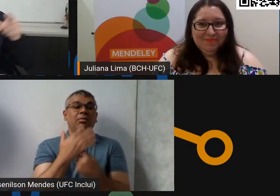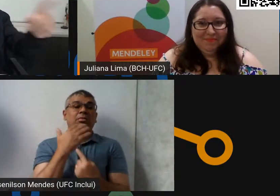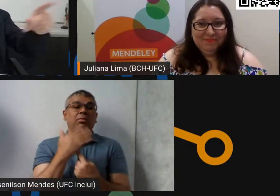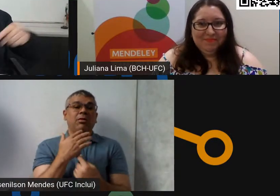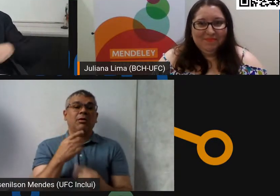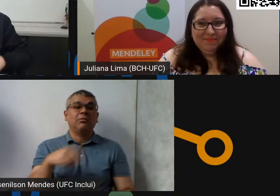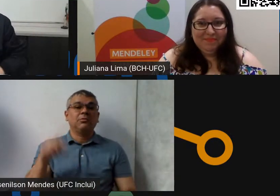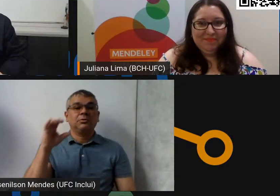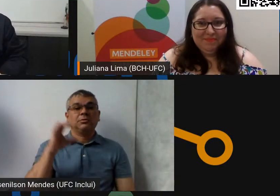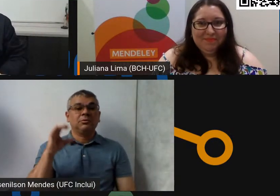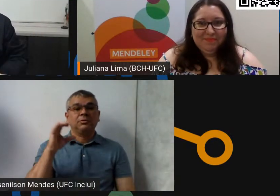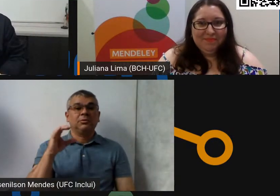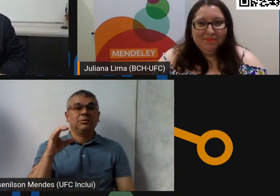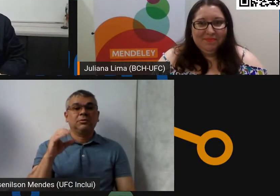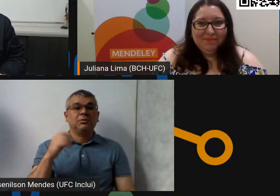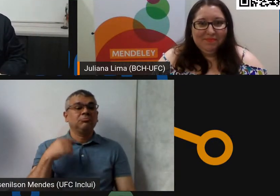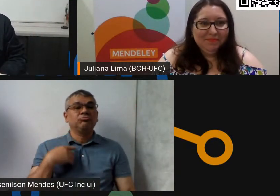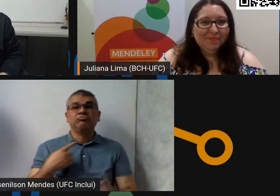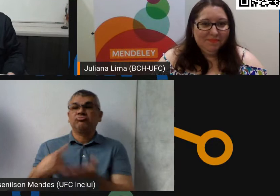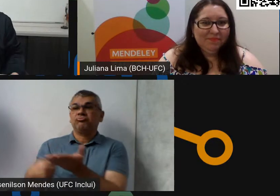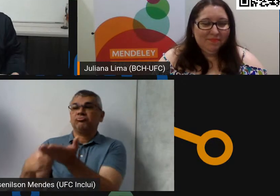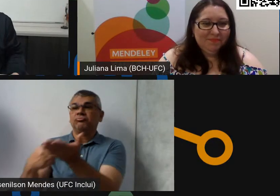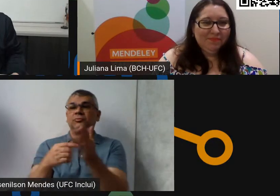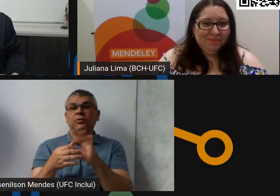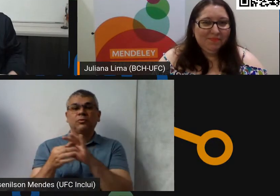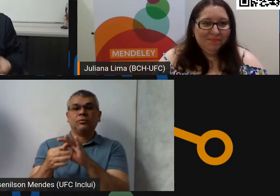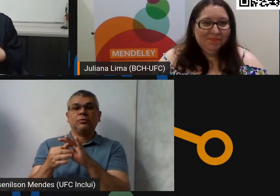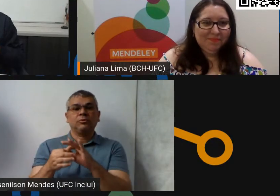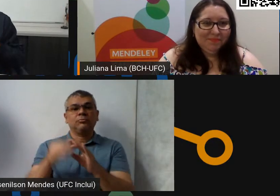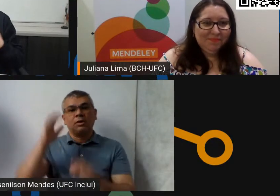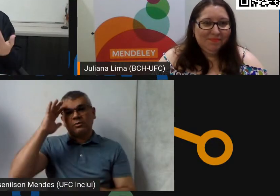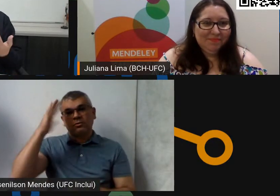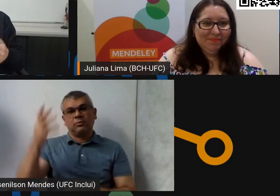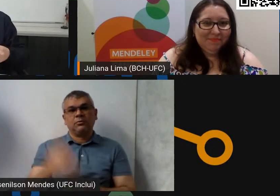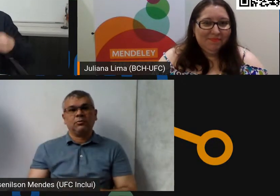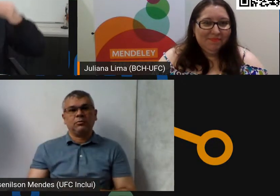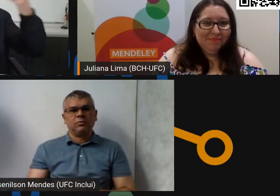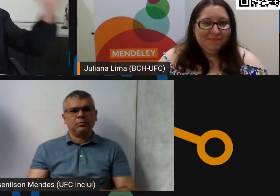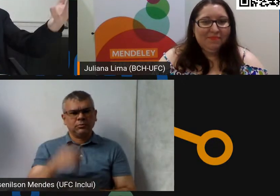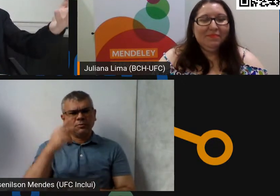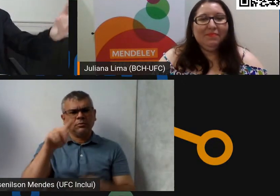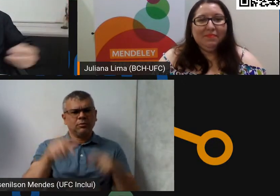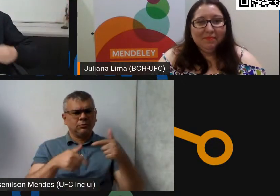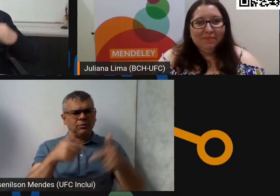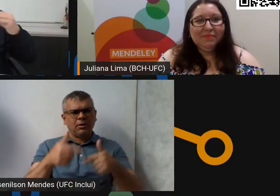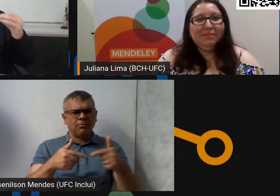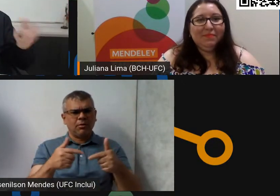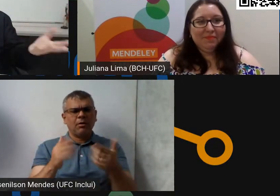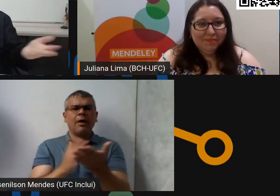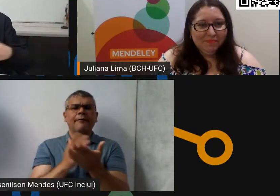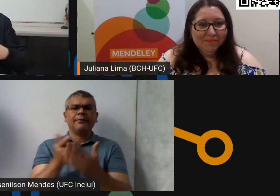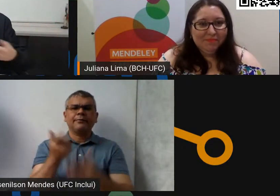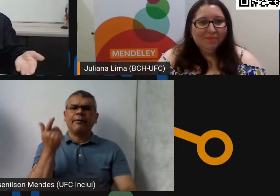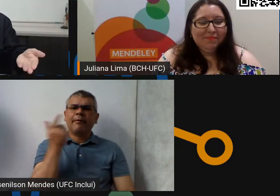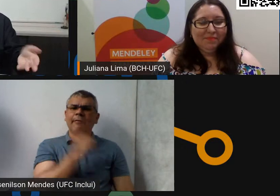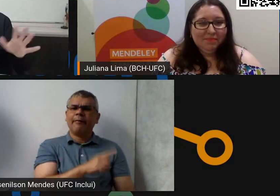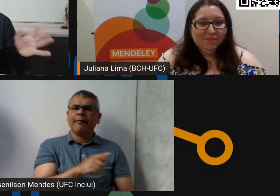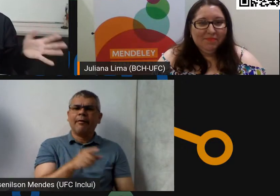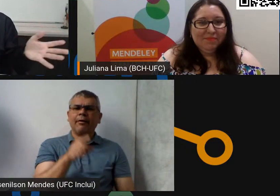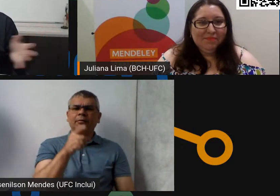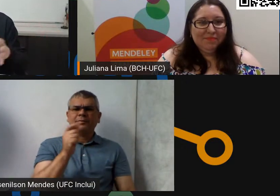não se une para resolver. Por que não? Você está publicando o teu trabalho, a revista ganha em cima disso, e você ainda